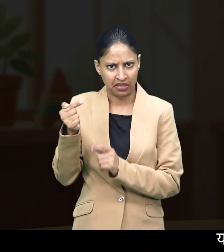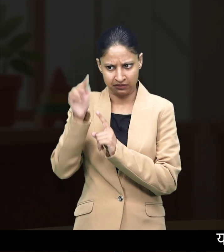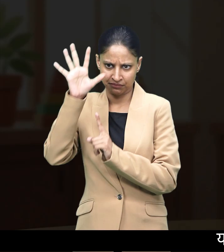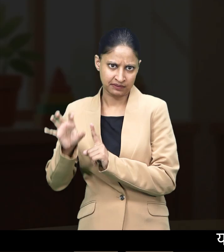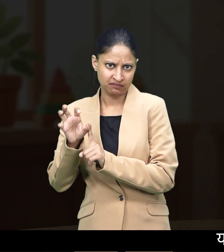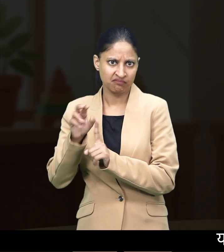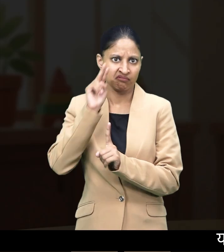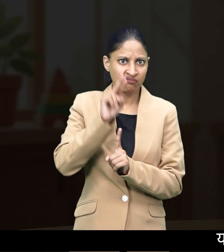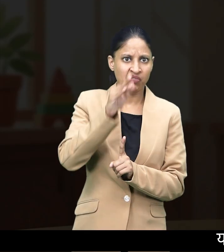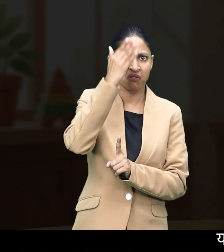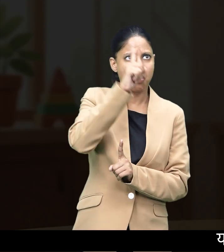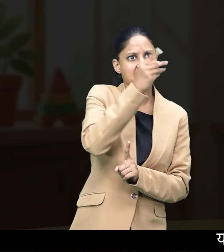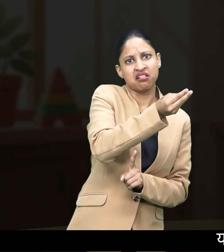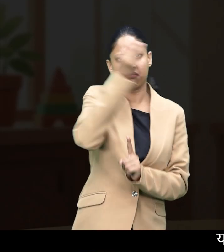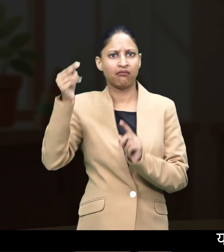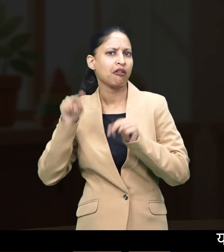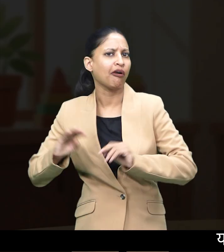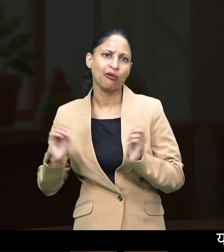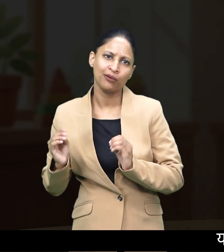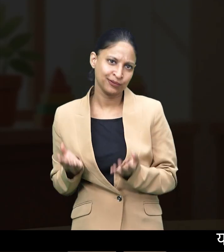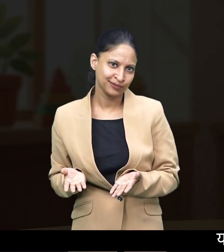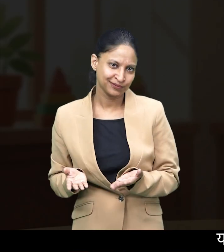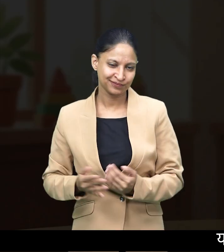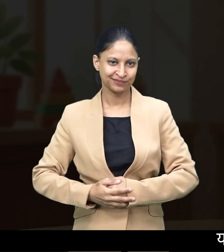ये बिना उधार वाला घटाव है।